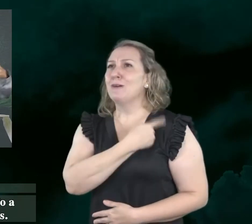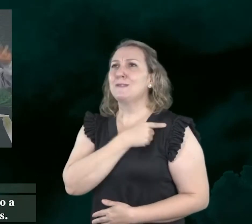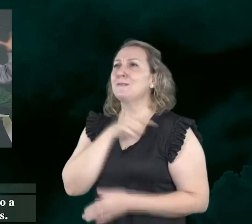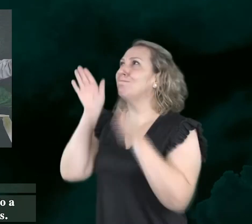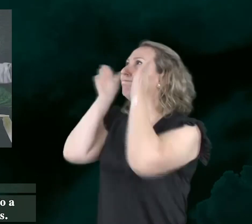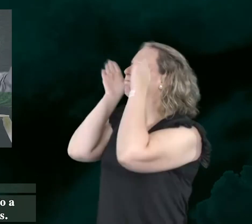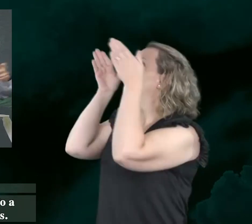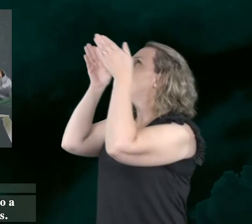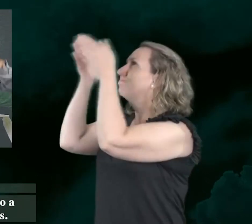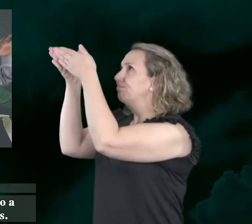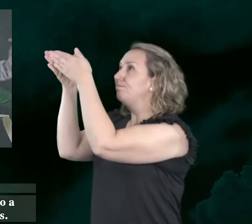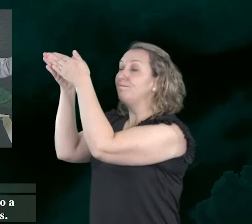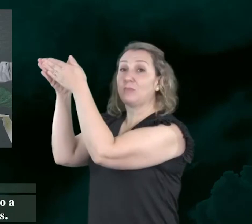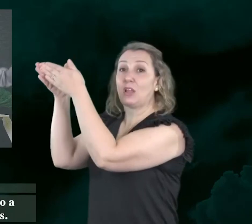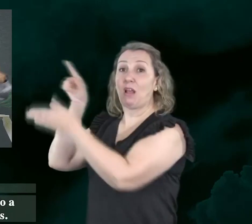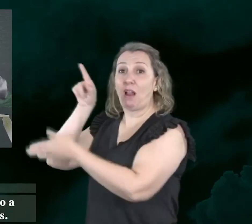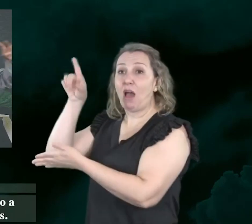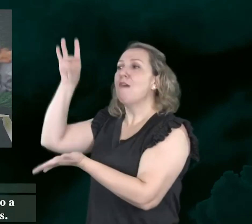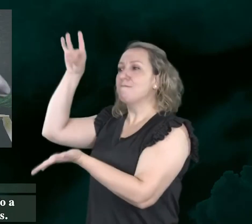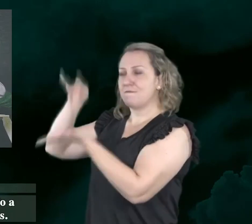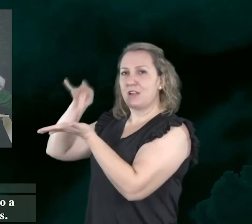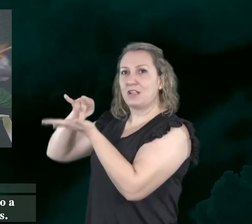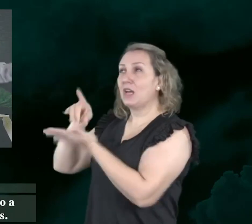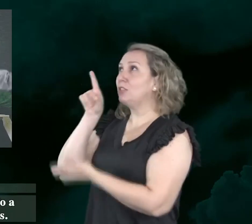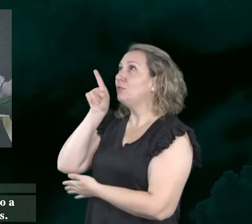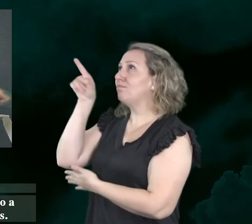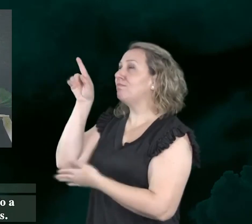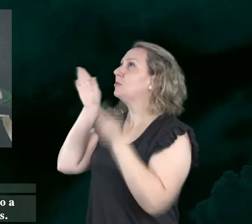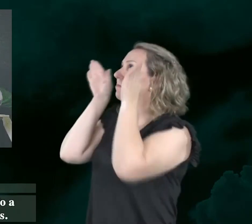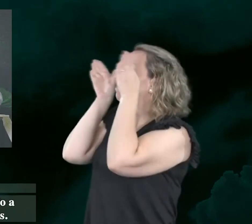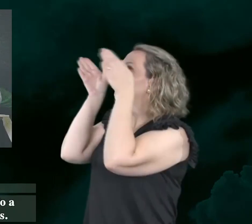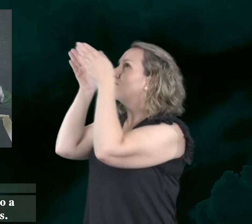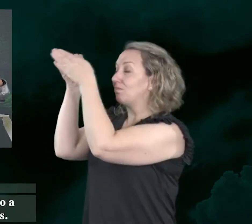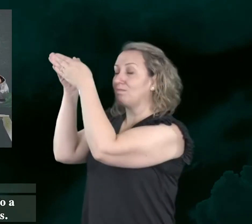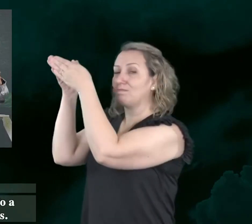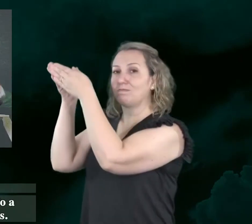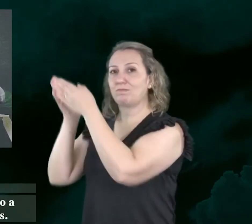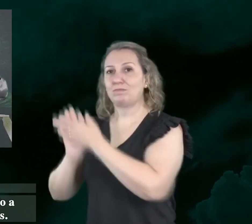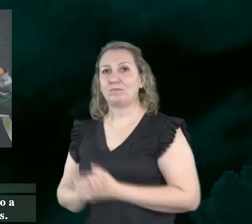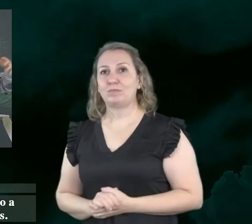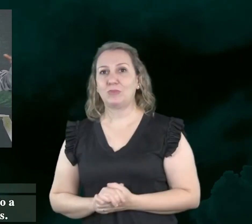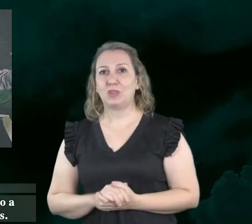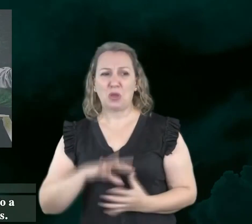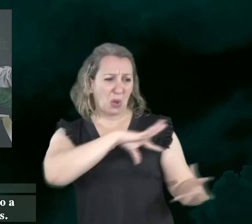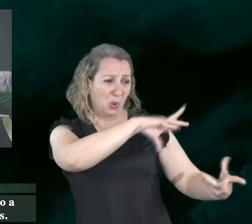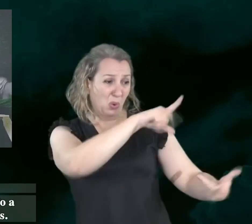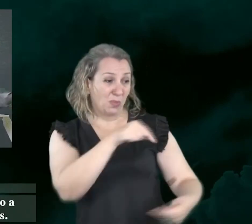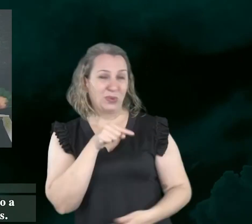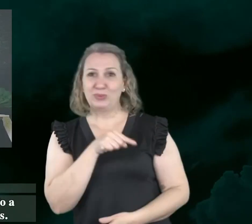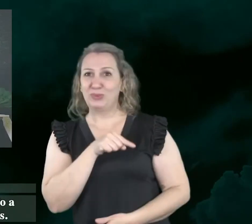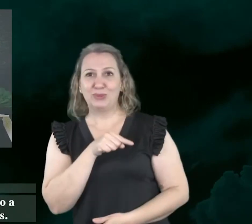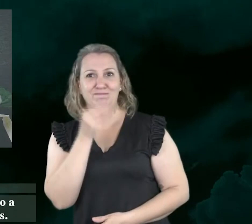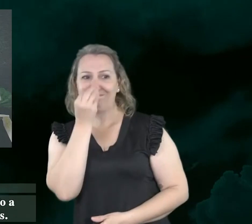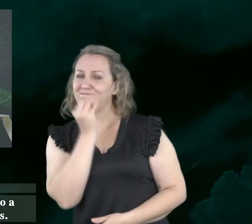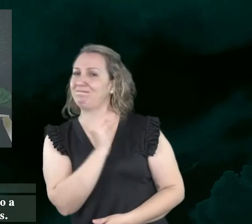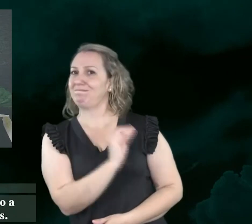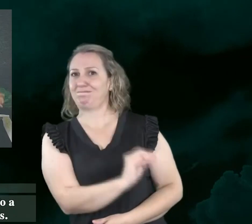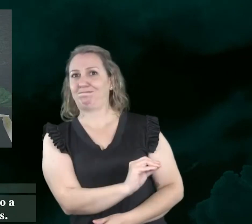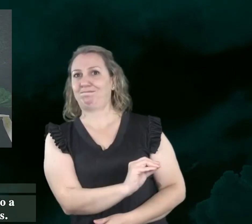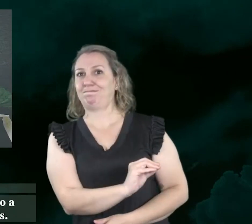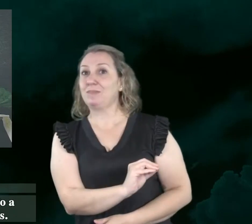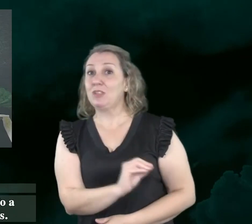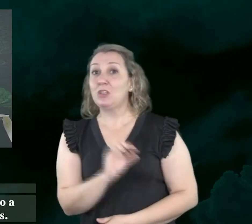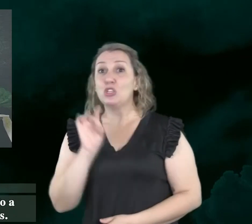muitas mentiras e muito sofisma que Satanás colocou hoje na sociedade, principalmente através dessas mídias sociais, se o Senhor possa